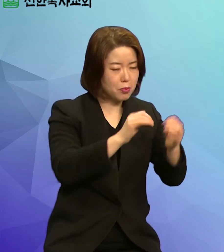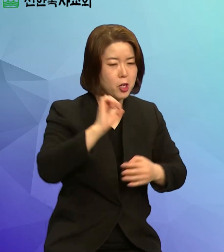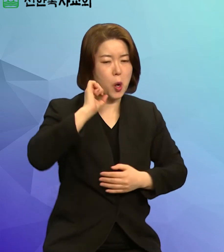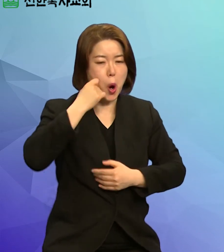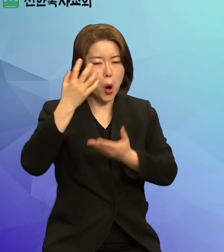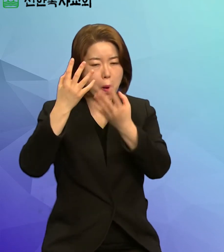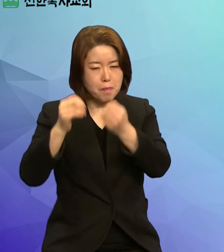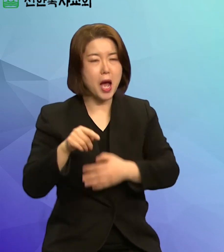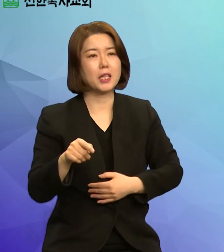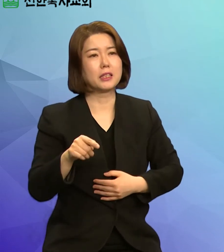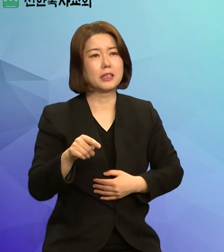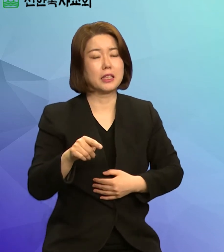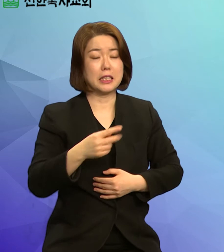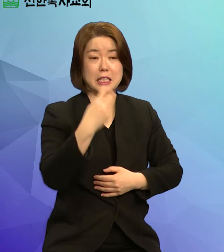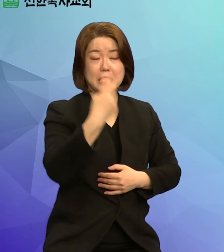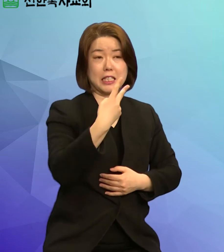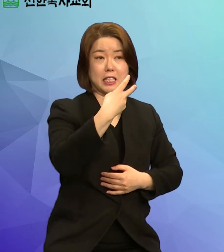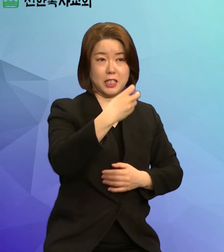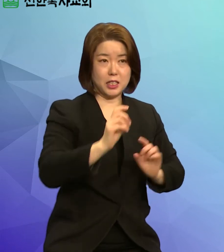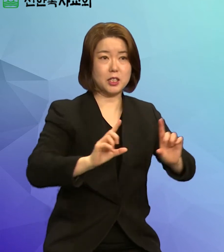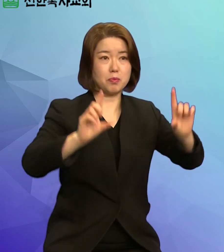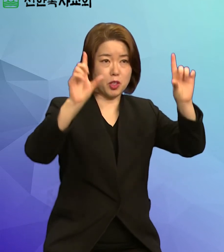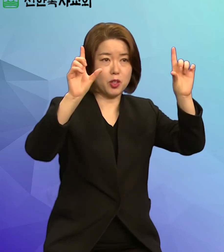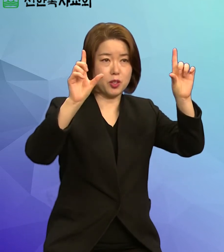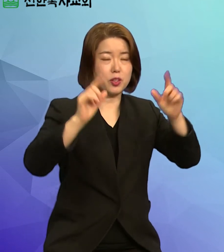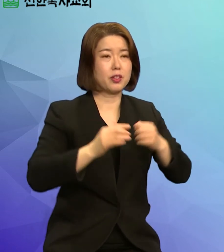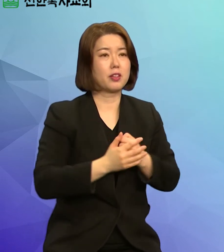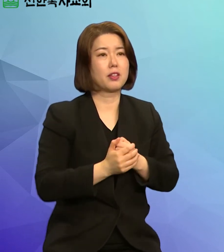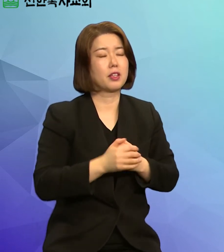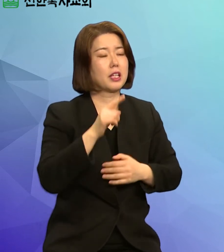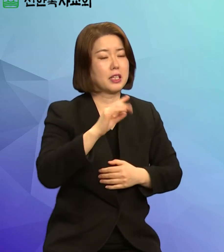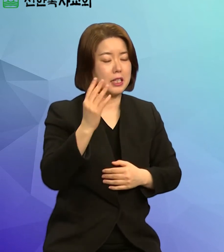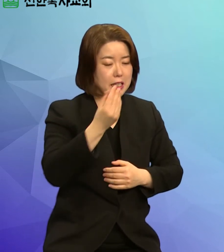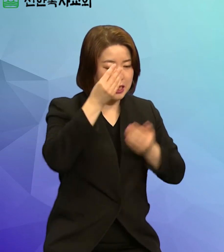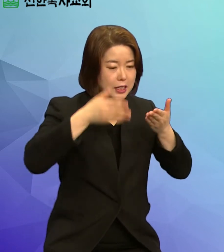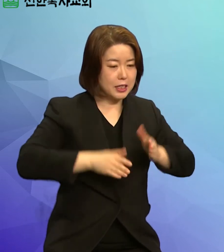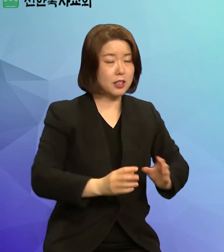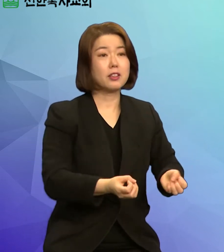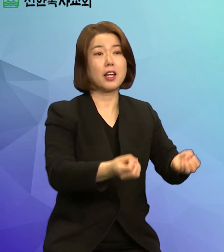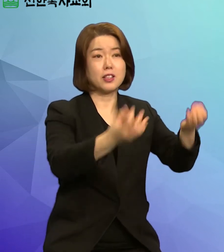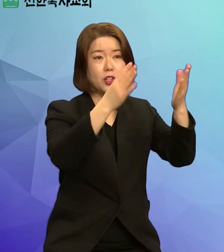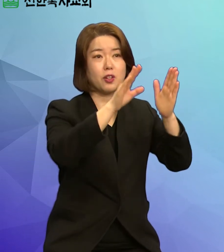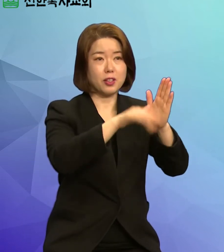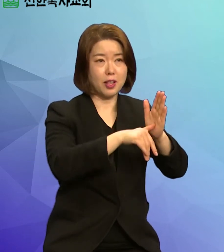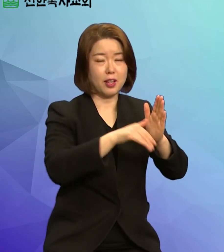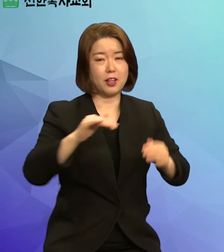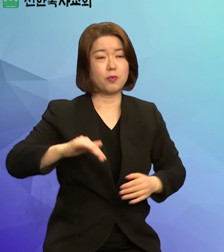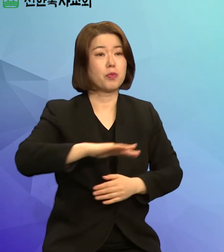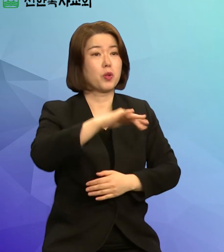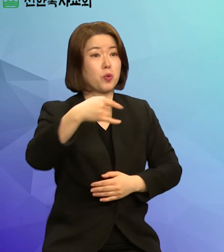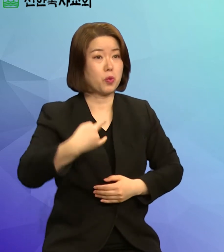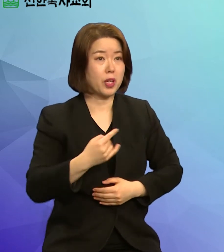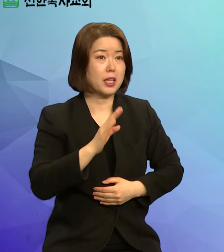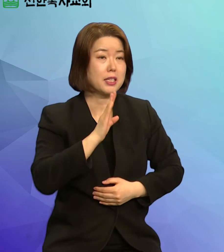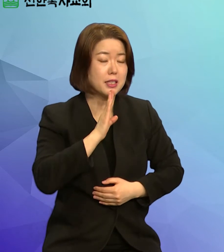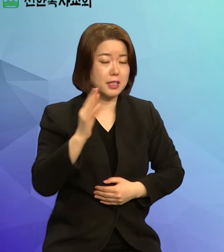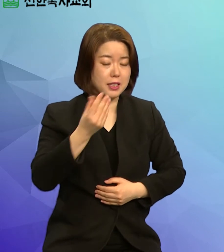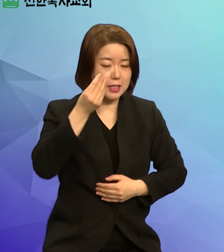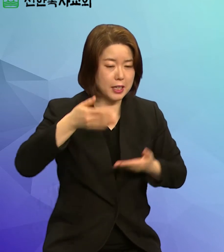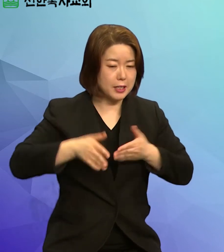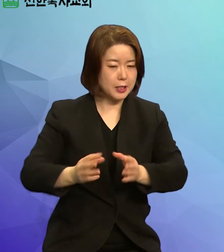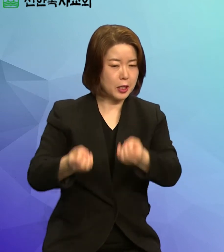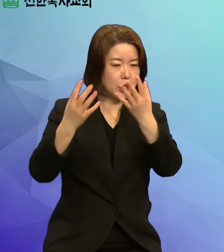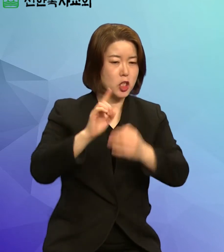어려움도 많은 이 2020년 이 성탄절에 우리에게 진짜 성탄절은